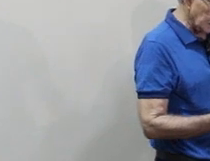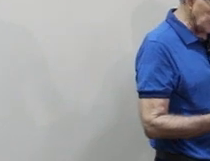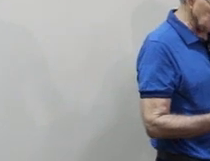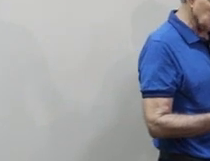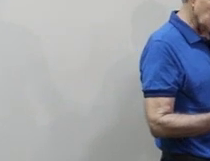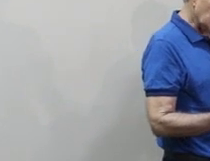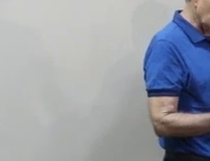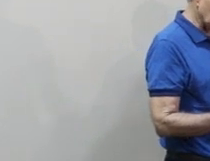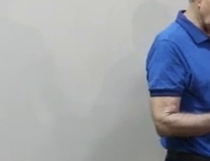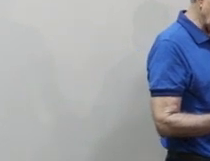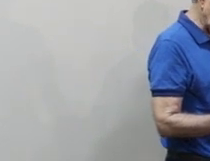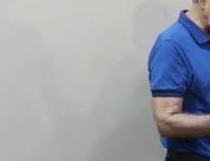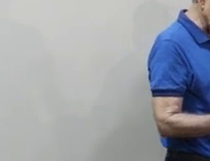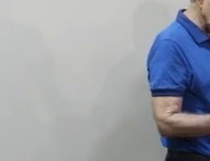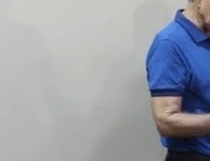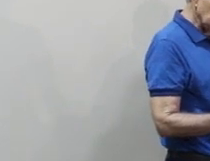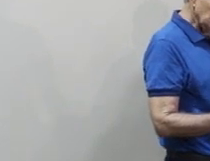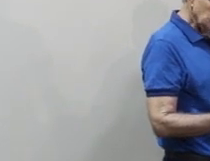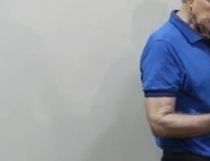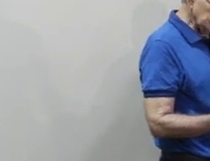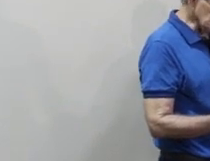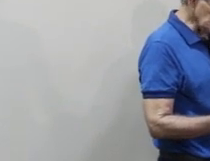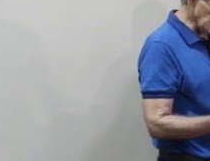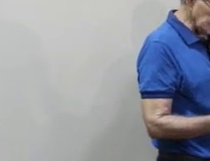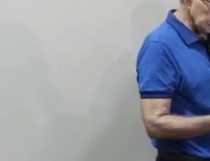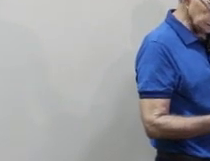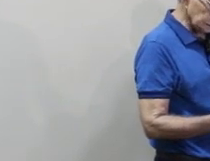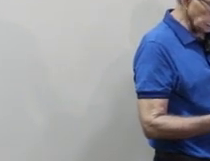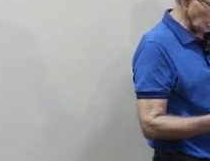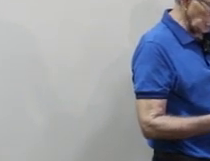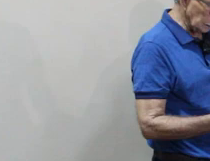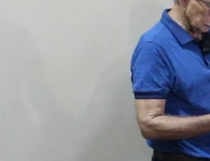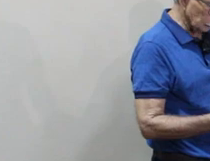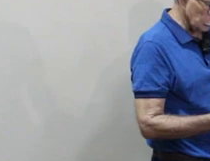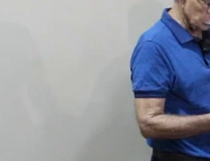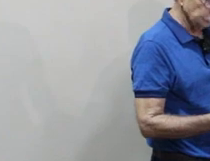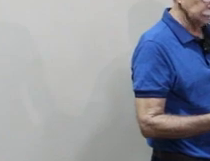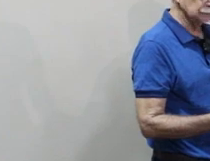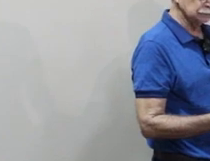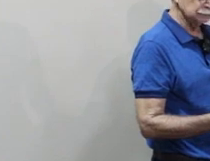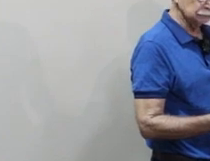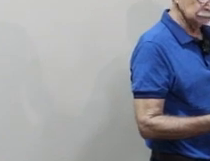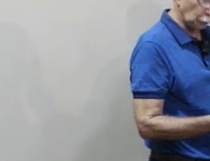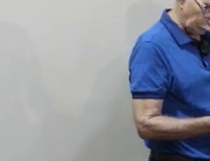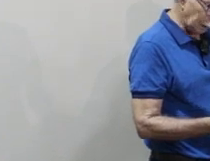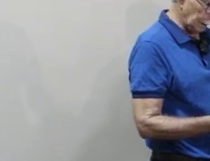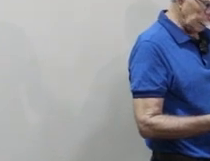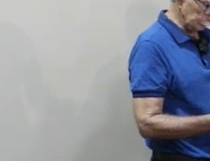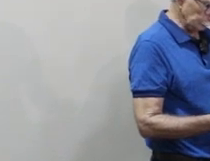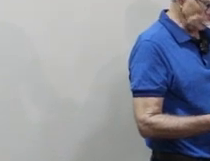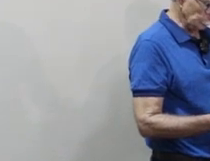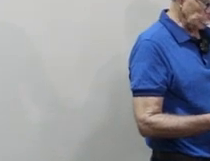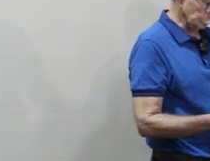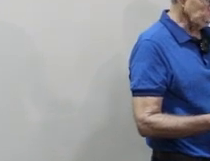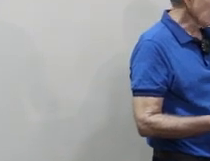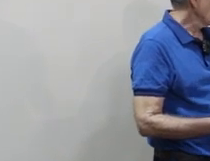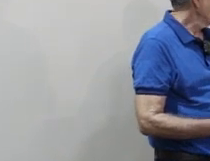e ligado ao tropeirismo e às cidades históricas do Paraná.